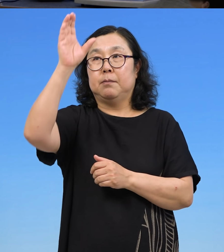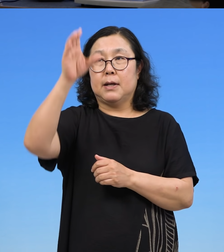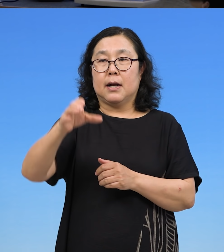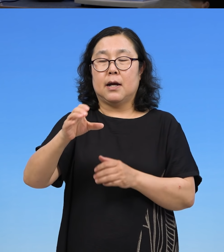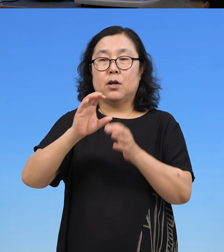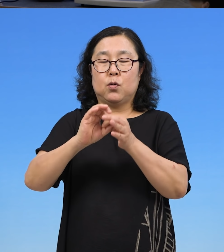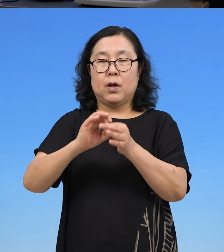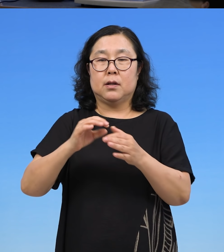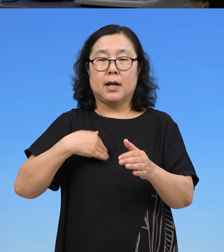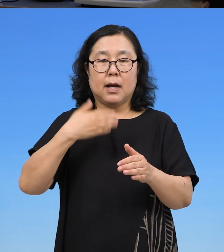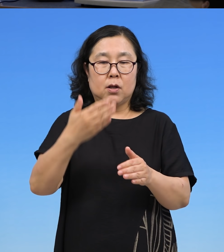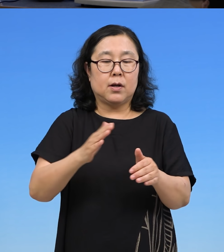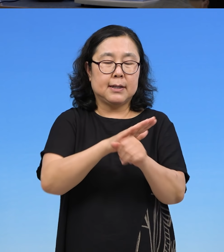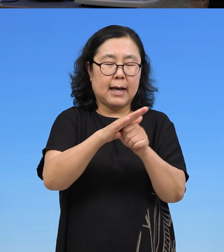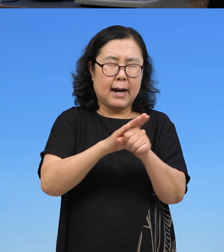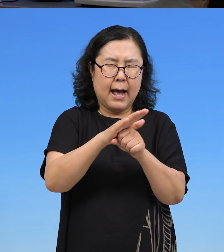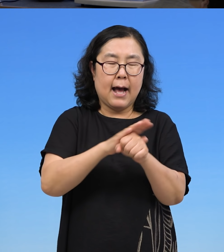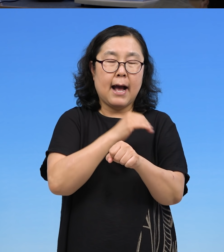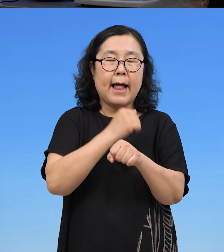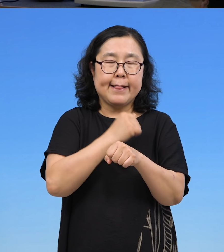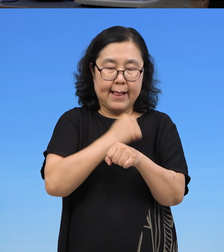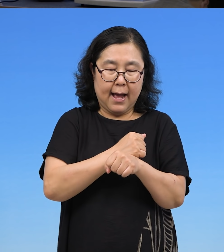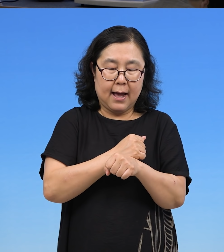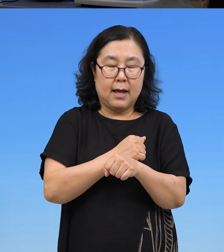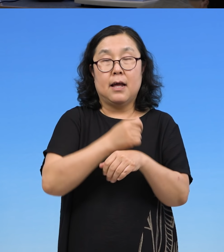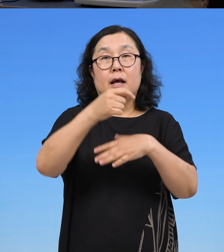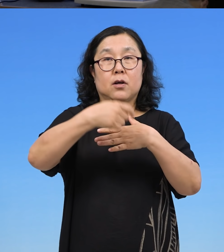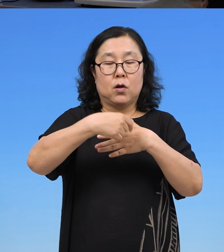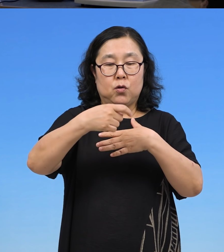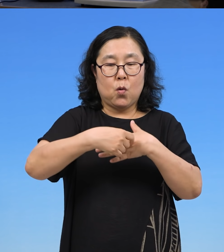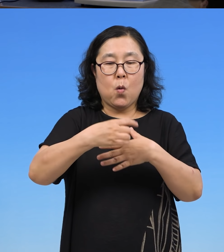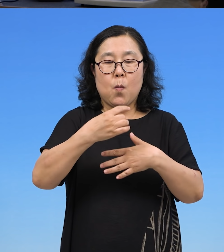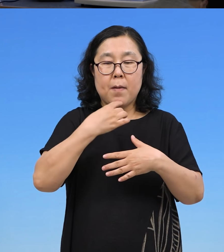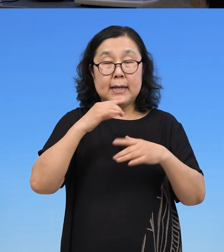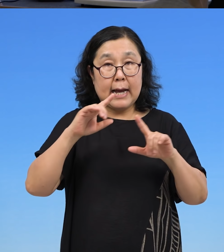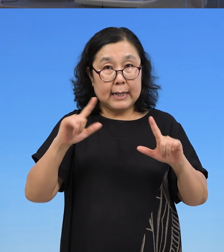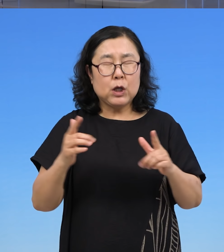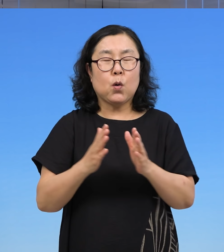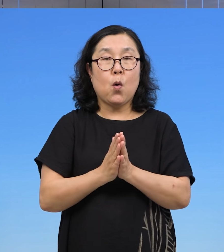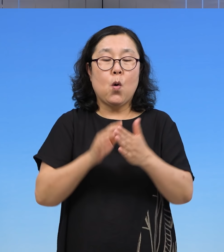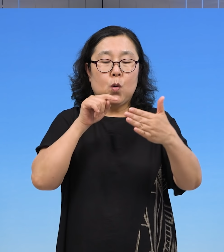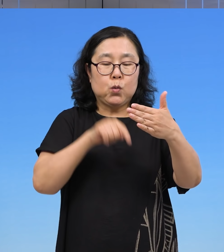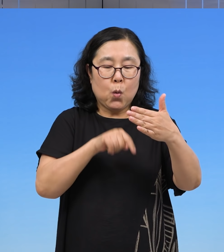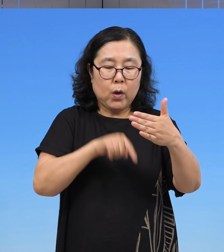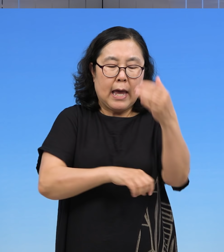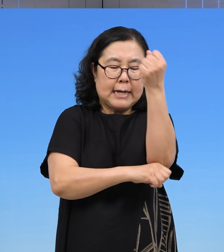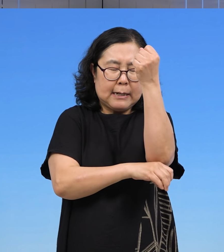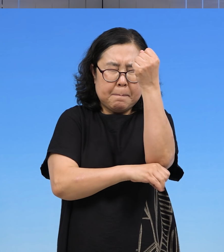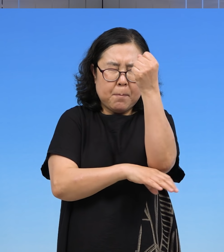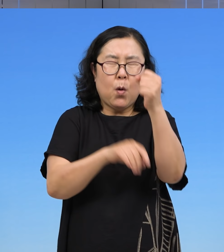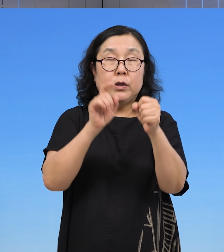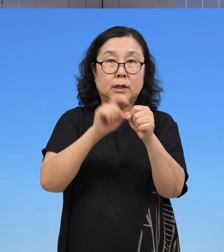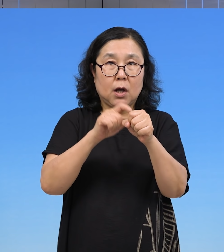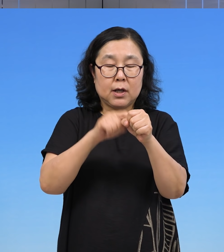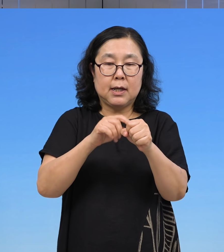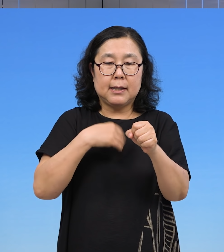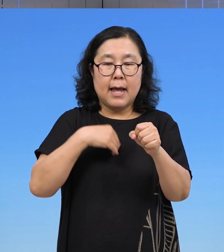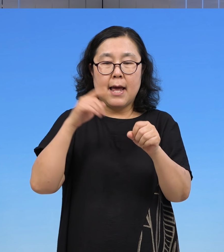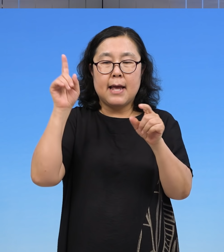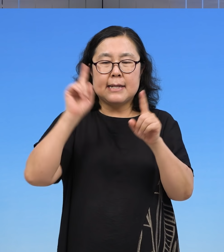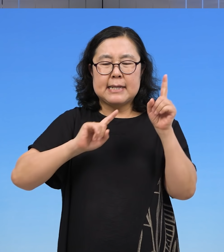여디디아 삼았노라고 하는 겉만 치유해 주시는 하나님이 아니라 오늘 우리 내면의 십자가를 통하여 내